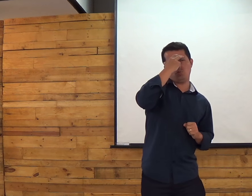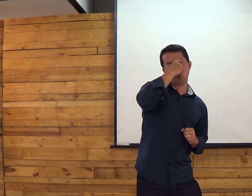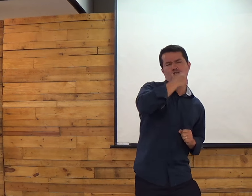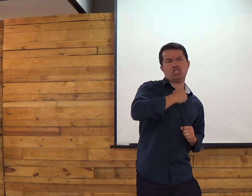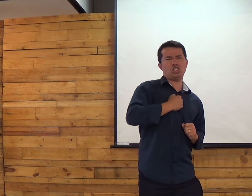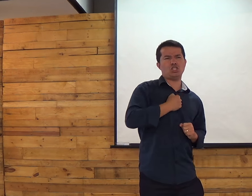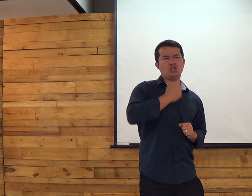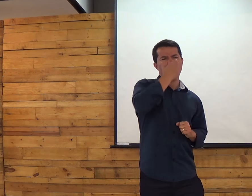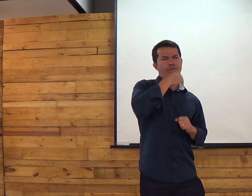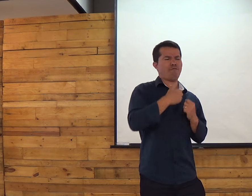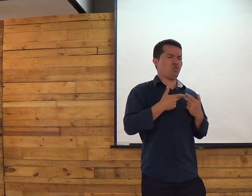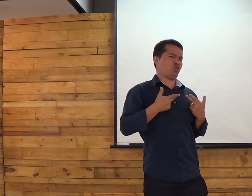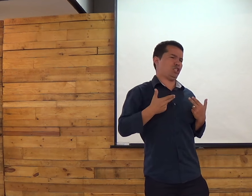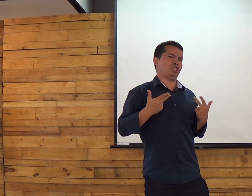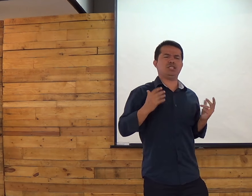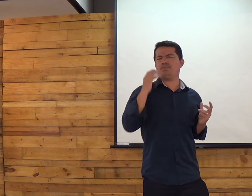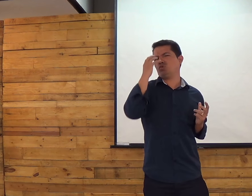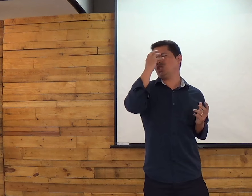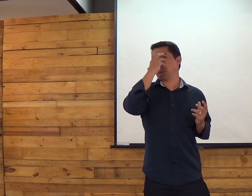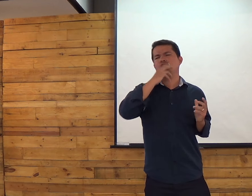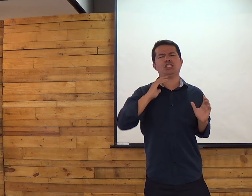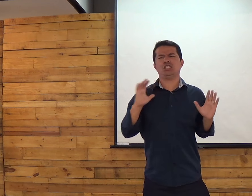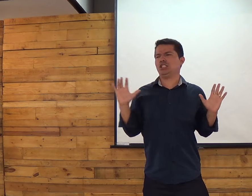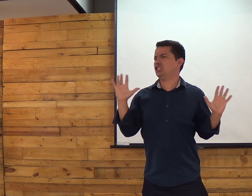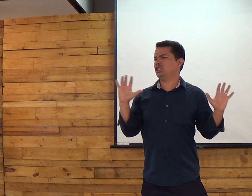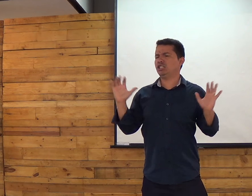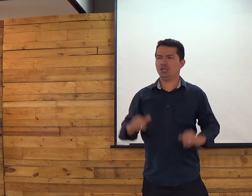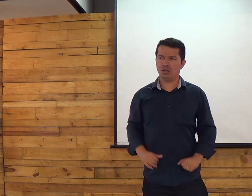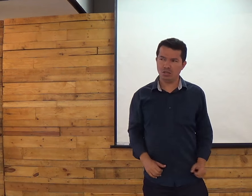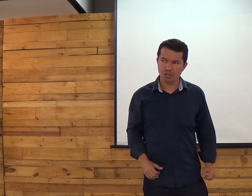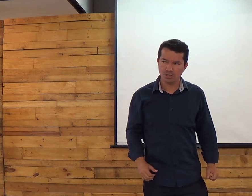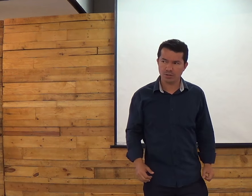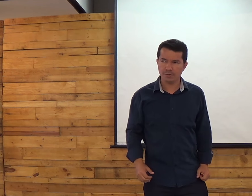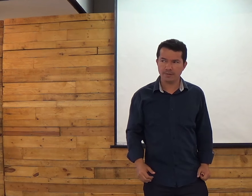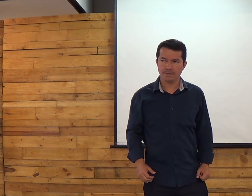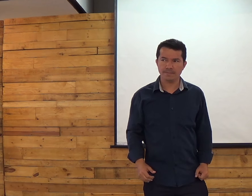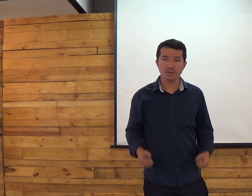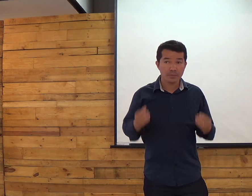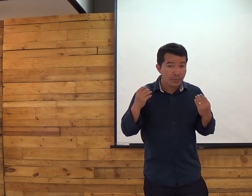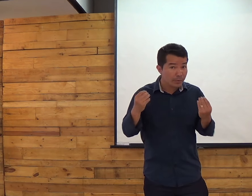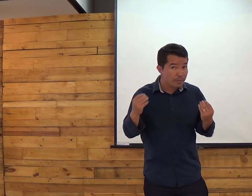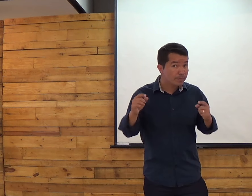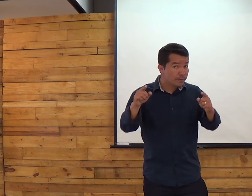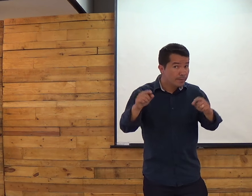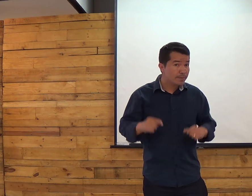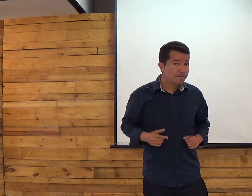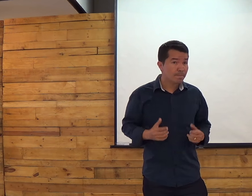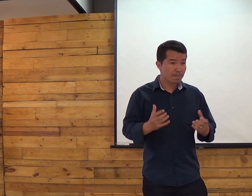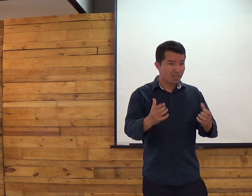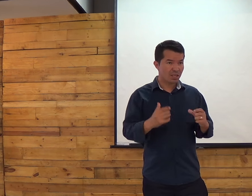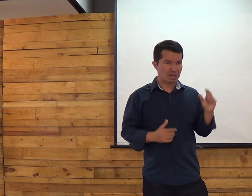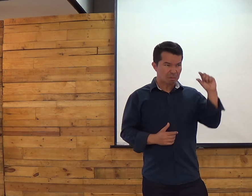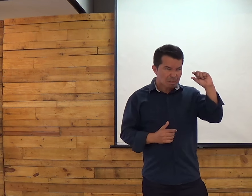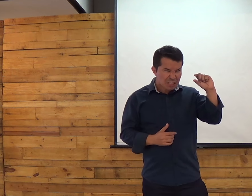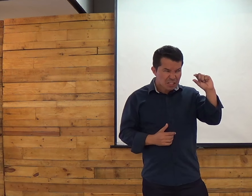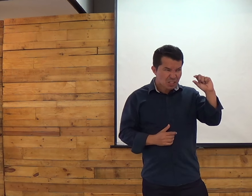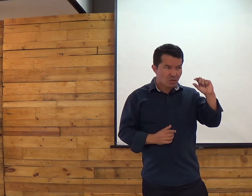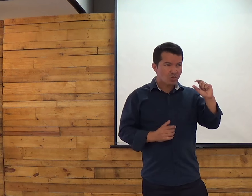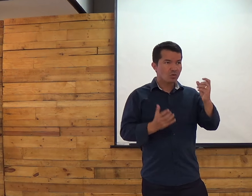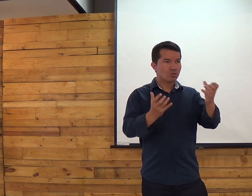eu gosto de ser essa arvorezinha bonita aqui, pequenininha. Como é você? Qual é